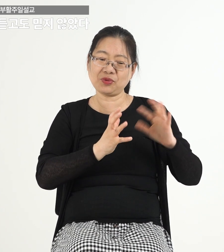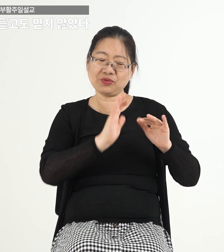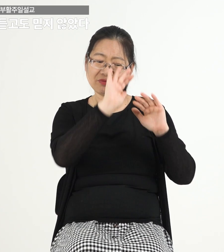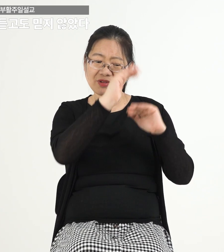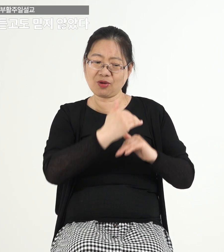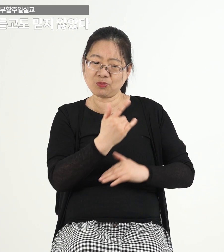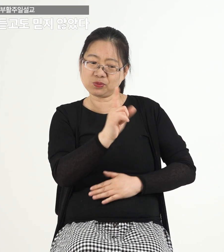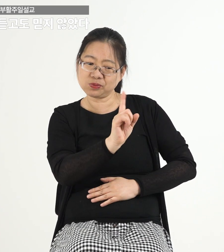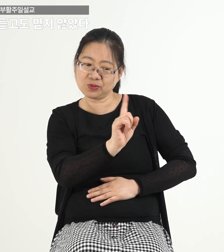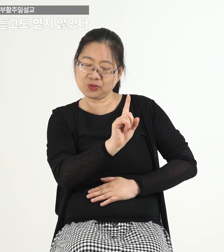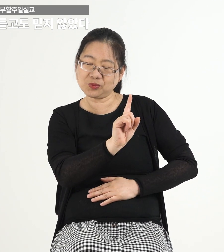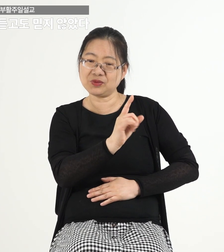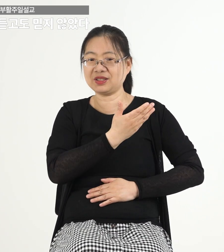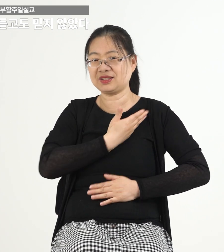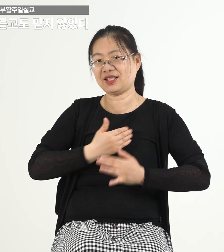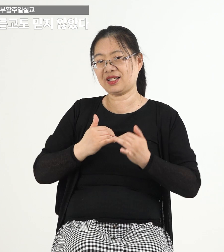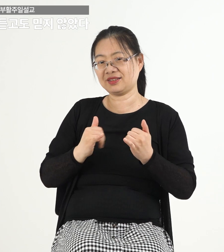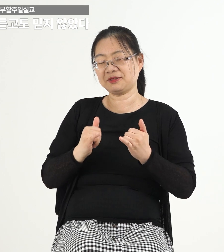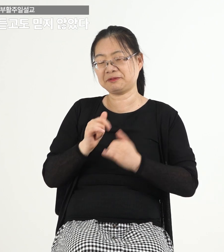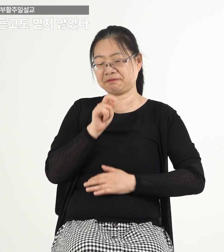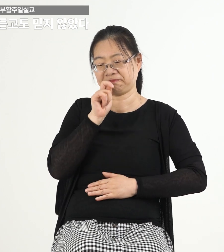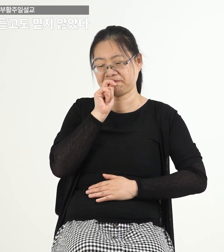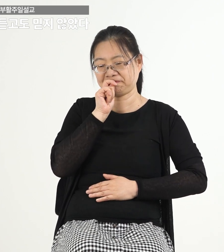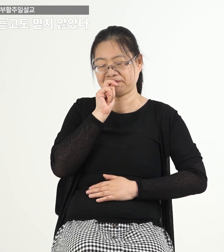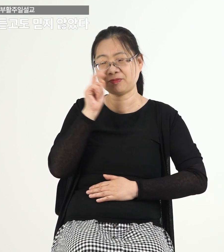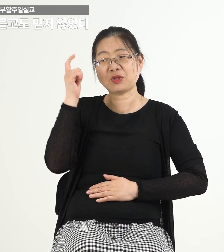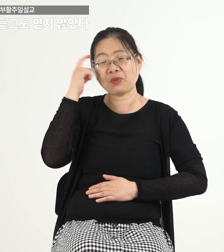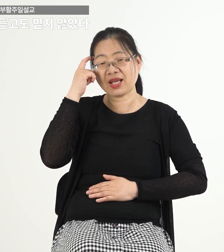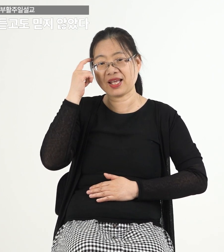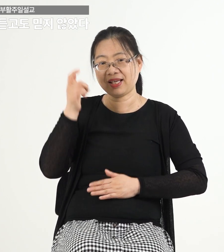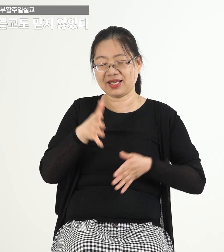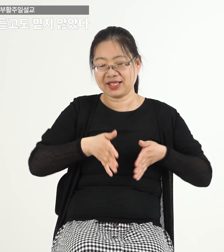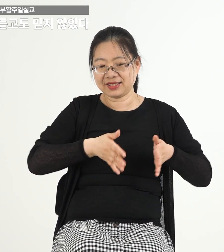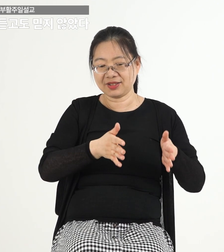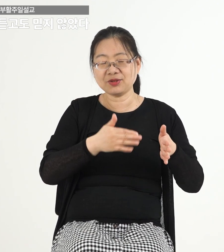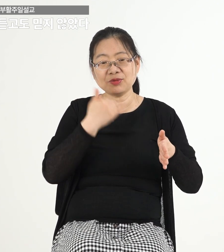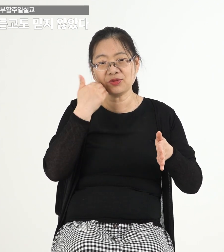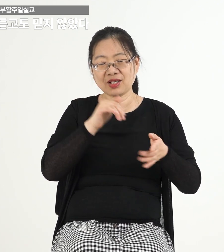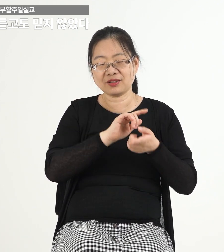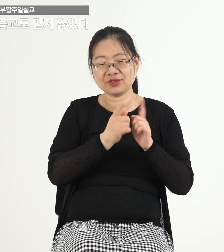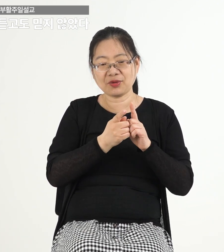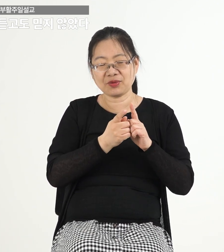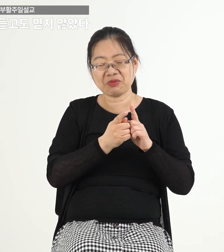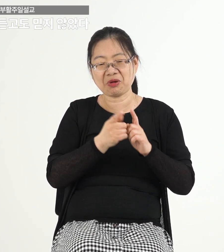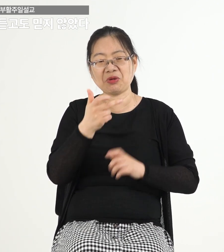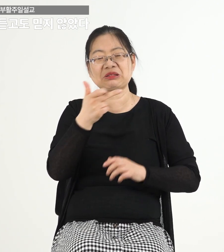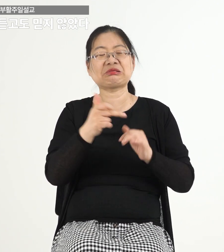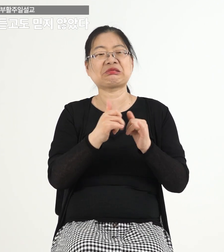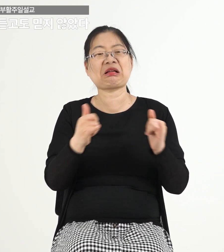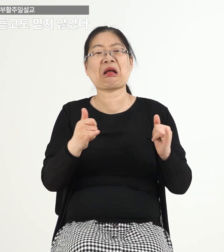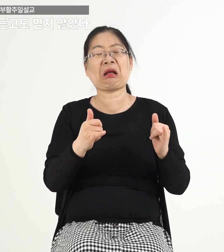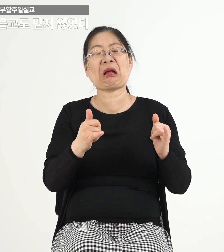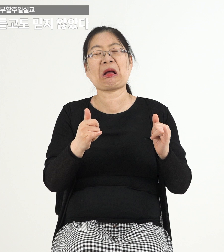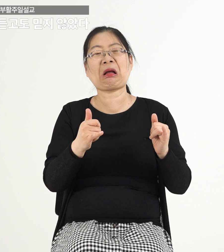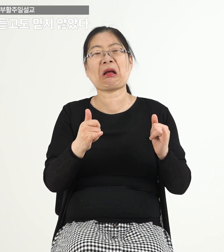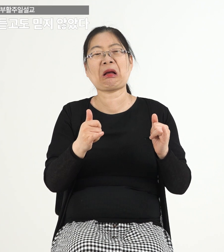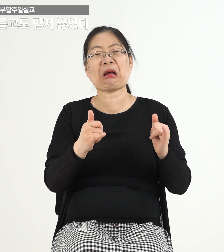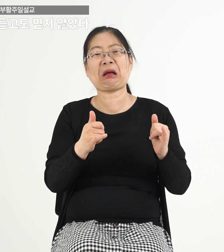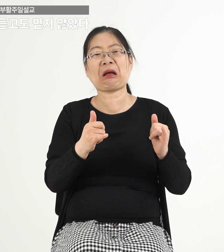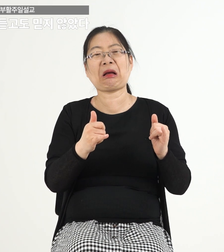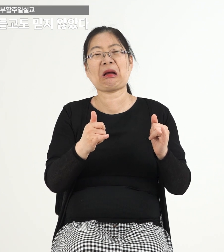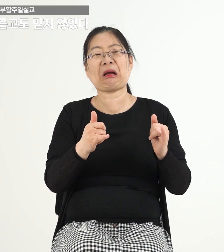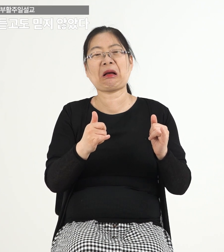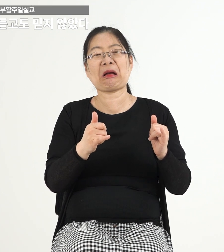이르시되 그들이 잠잠하니 이는 길에서 서로 누가 크냐 하고 뭘